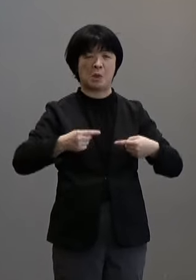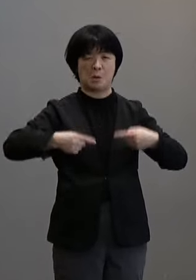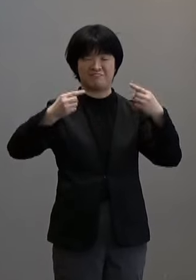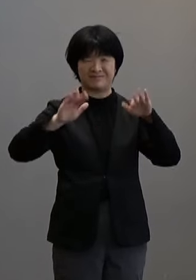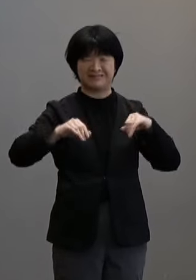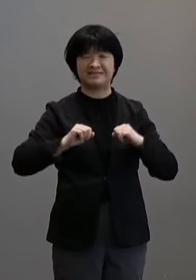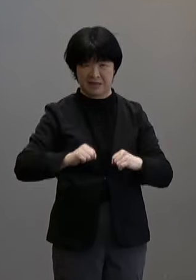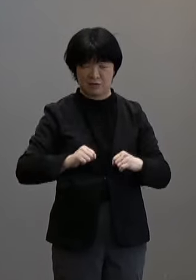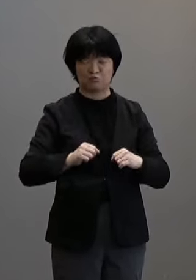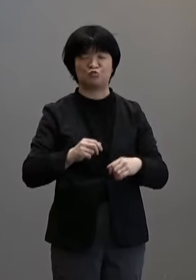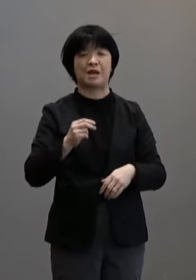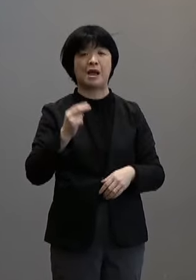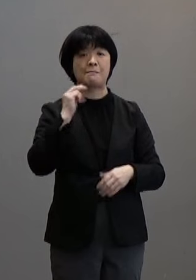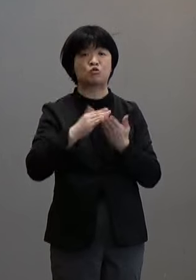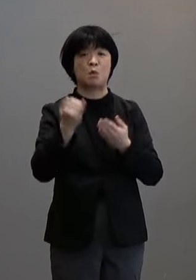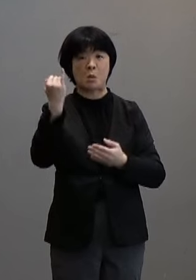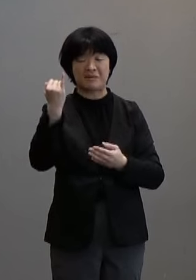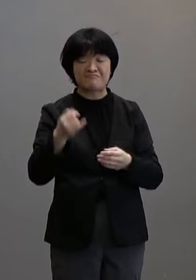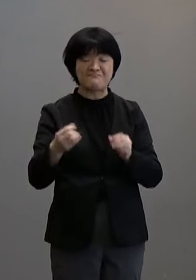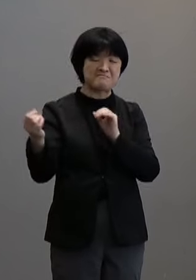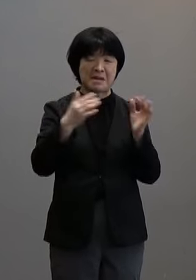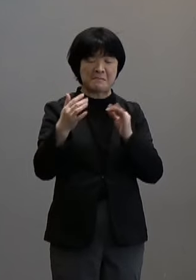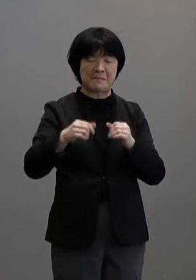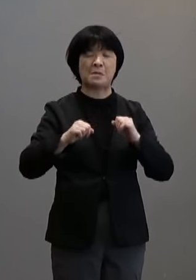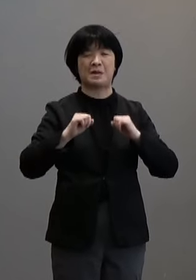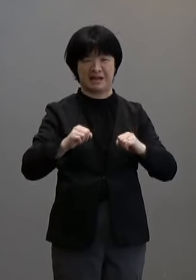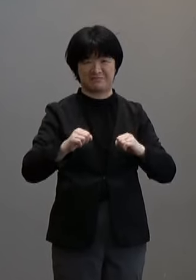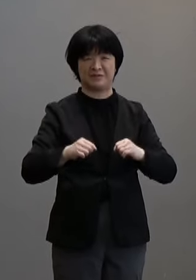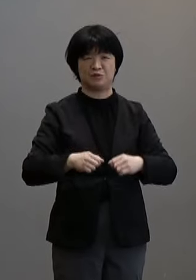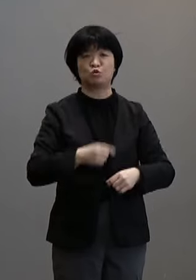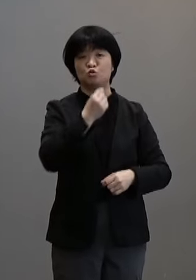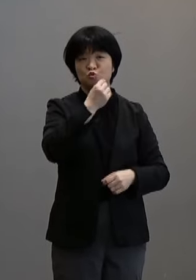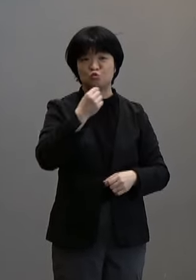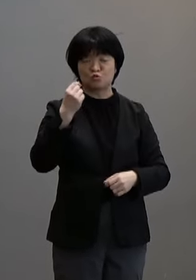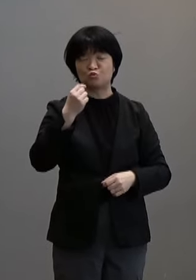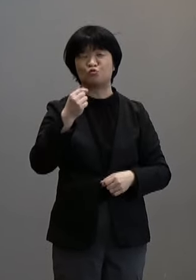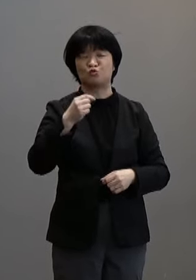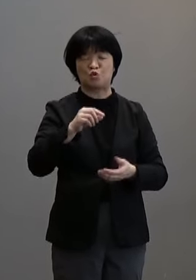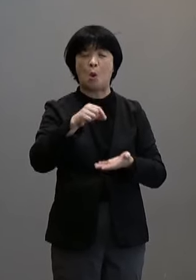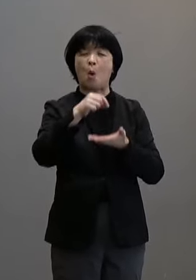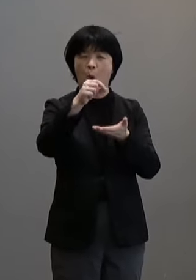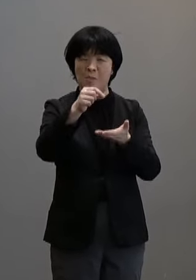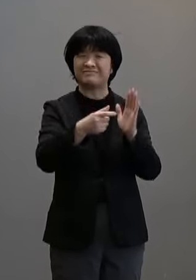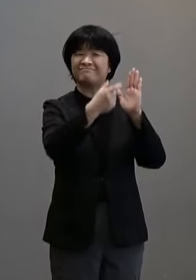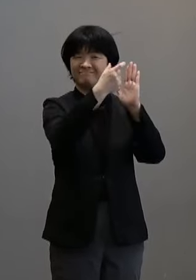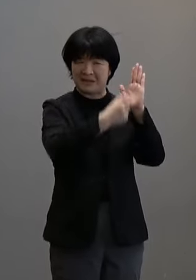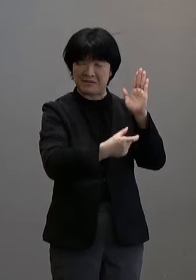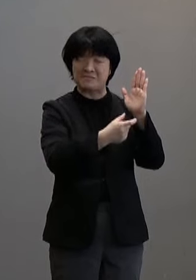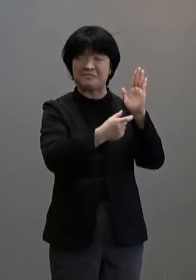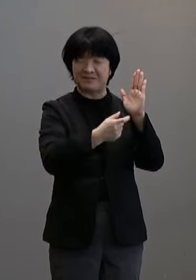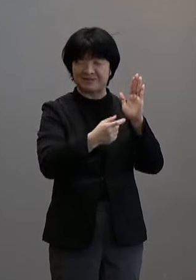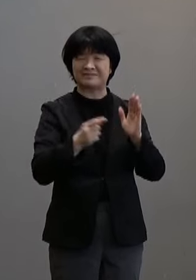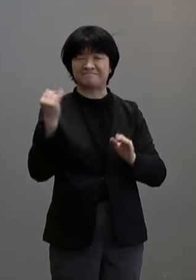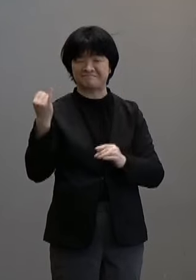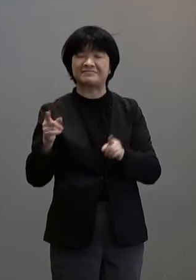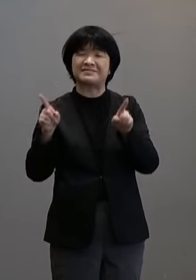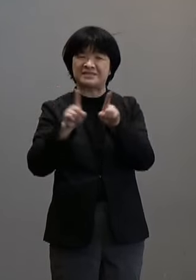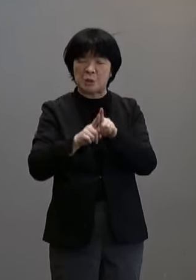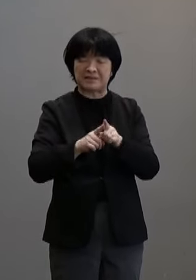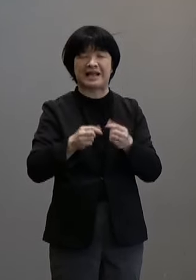定です。今後ルージュのご褒美をキャッチコピーに、松本真理香さんとともにさつまいもの新たな魅力を発信してまいります